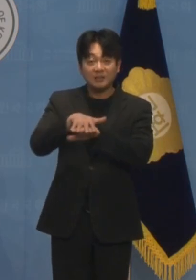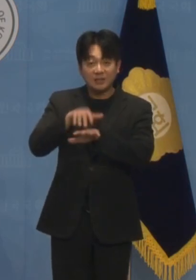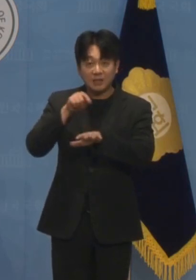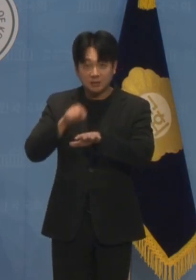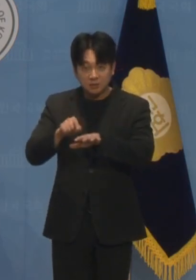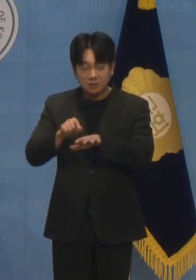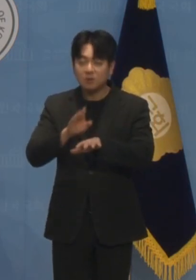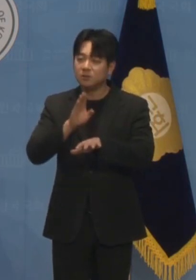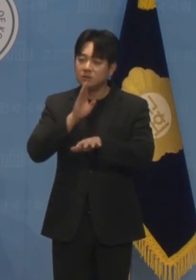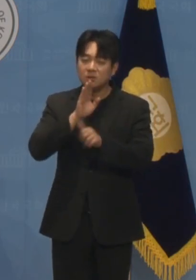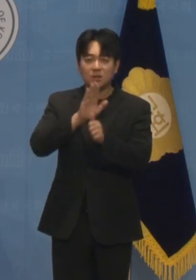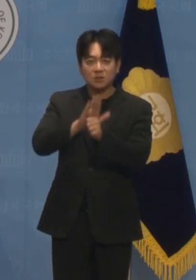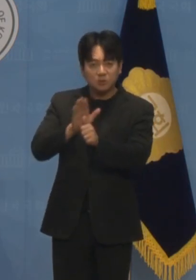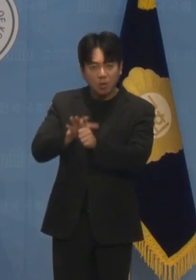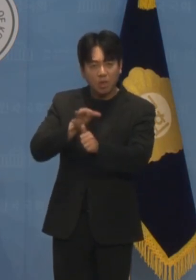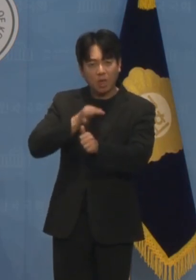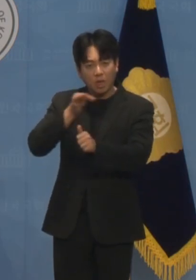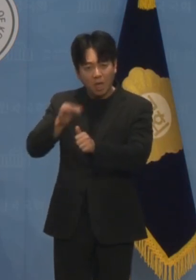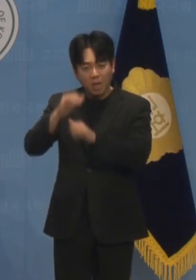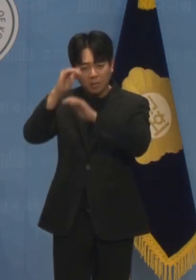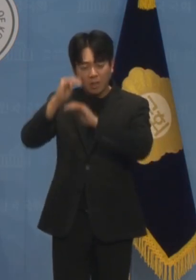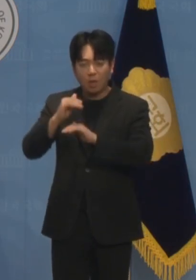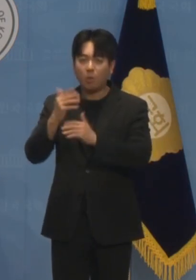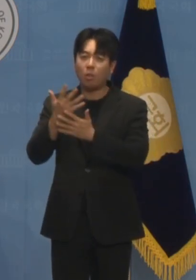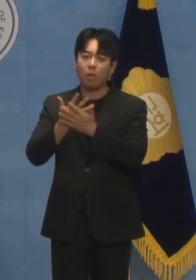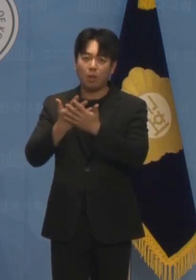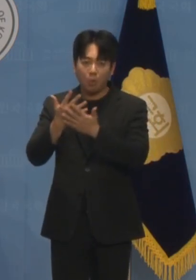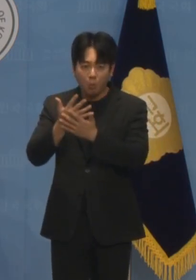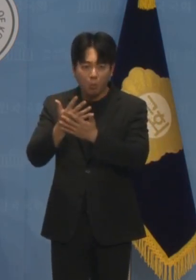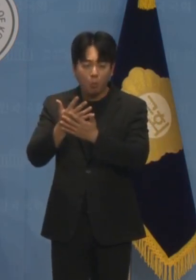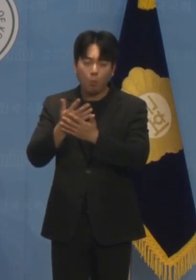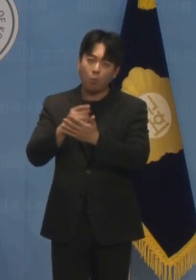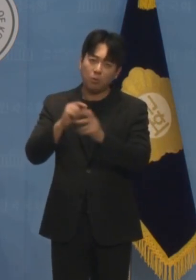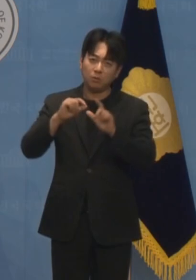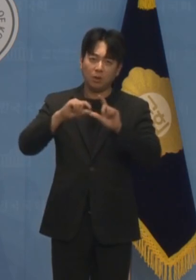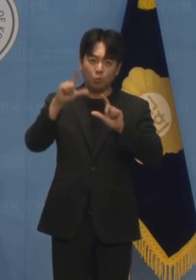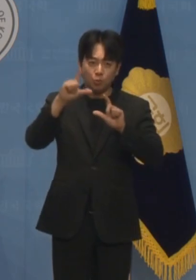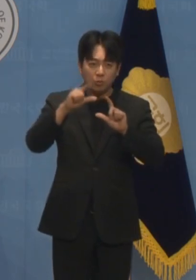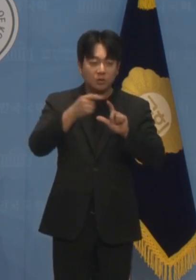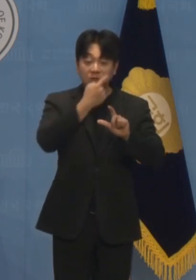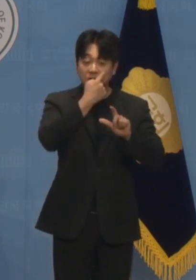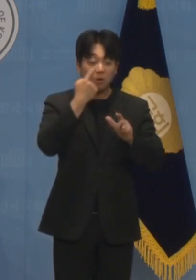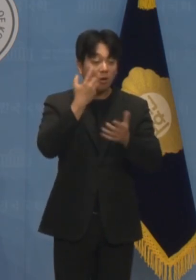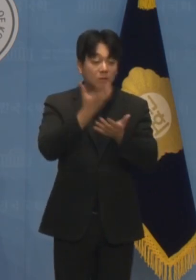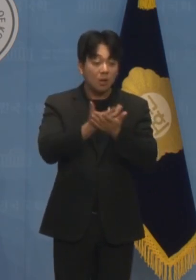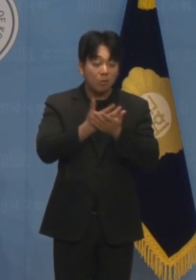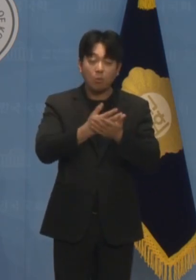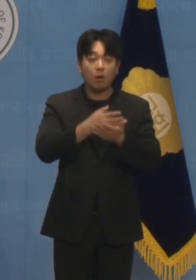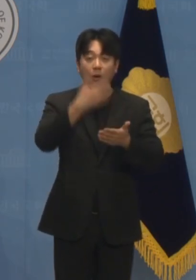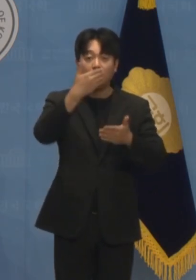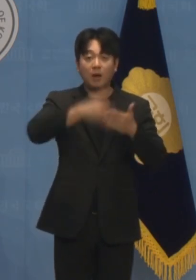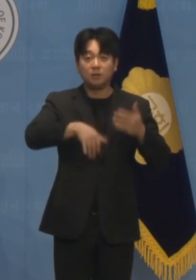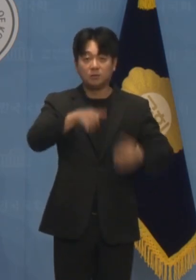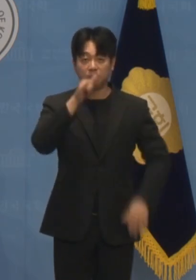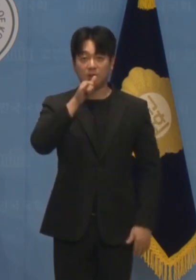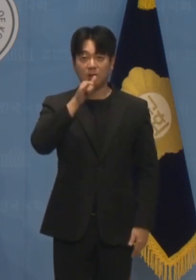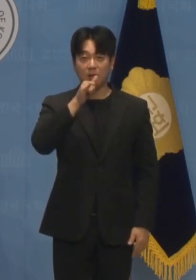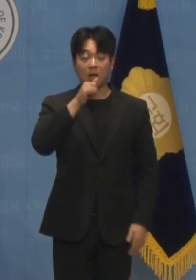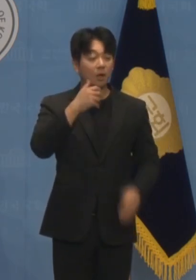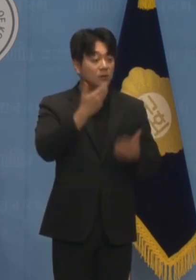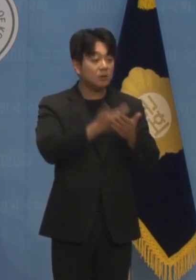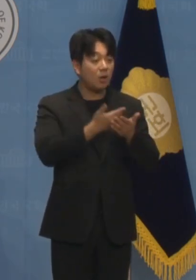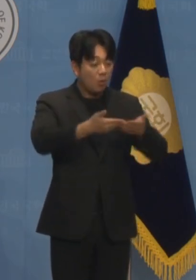5개 종목단체는 법인화 기금 내역이 아예 빠져 있습니다. 자료를 받을 때마다 수치가 틀리고